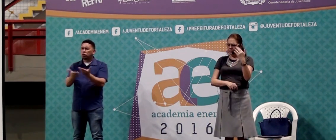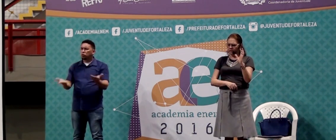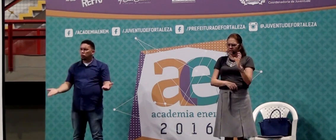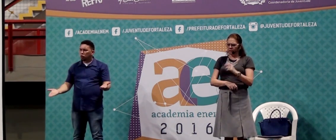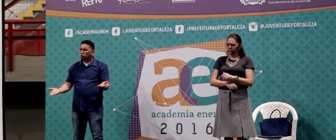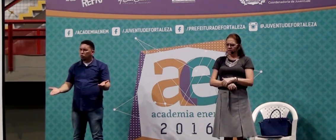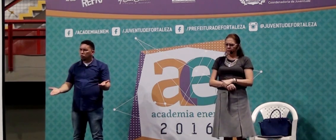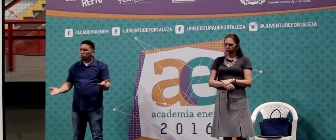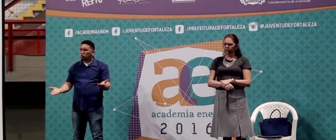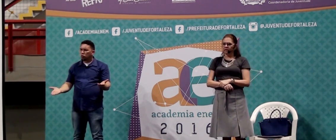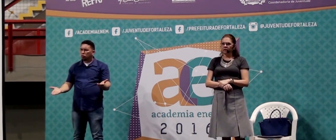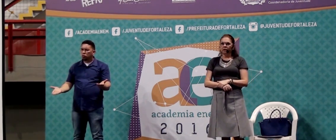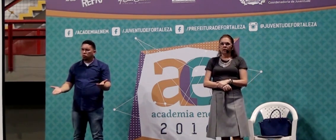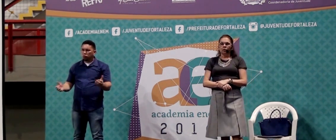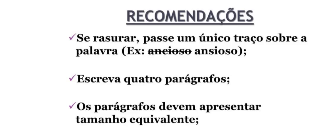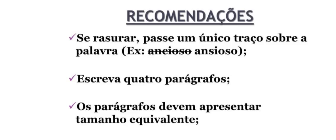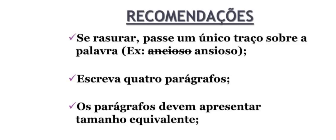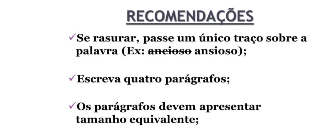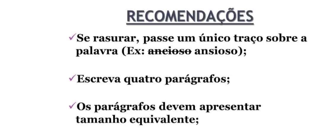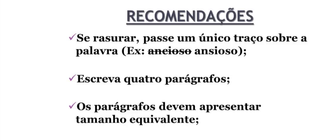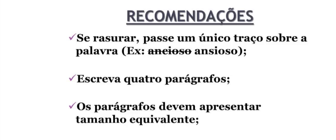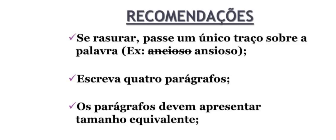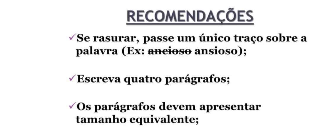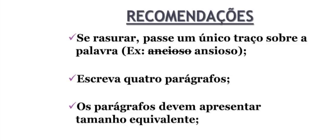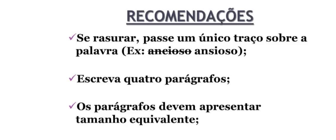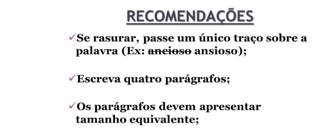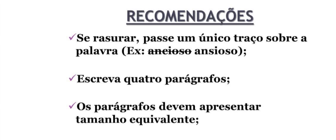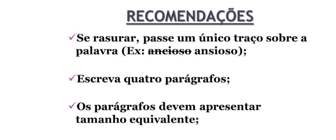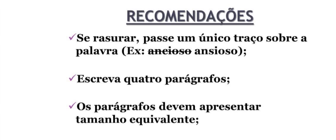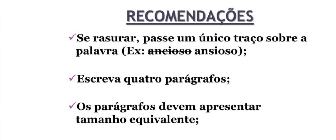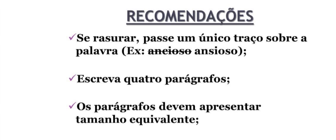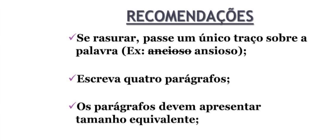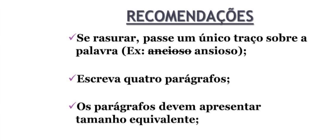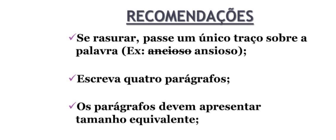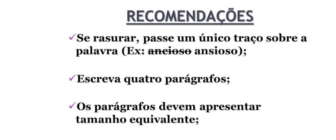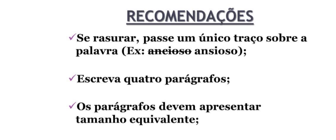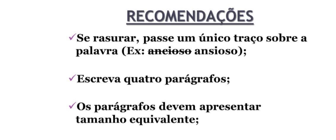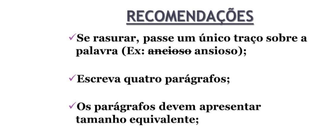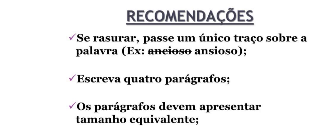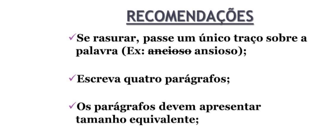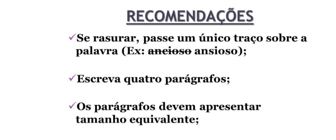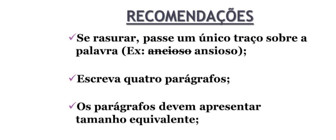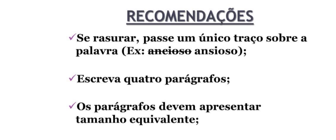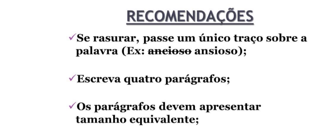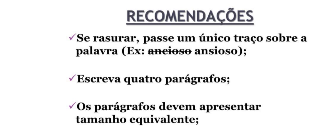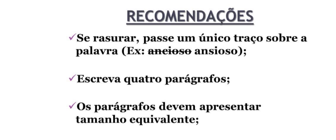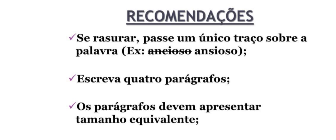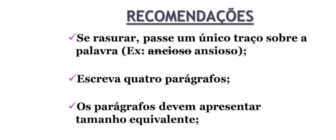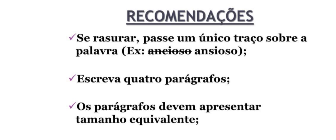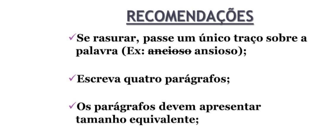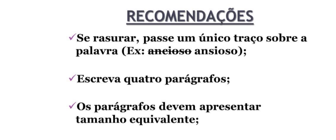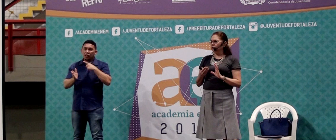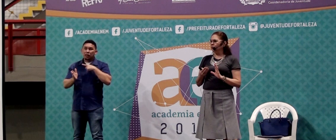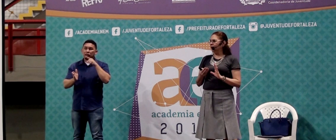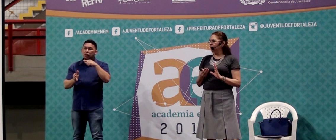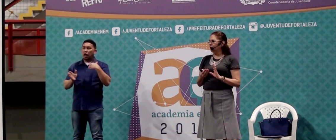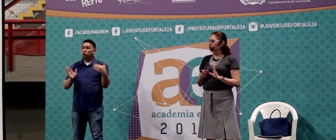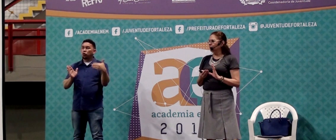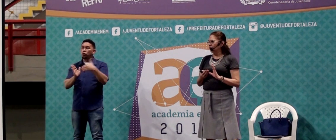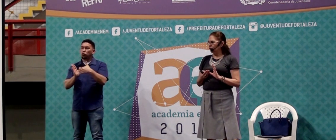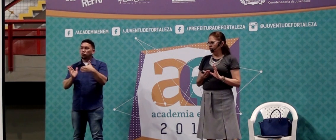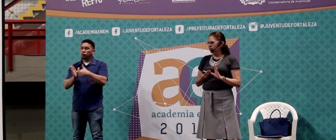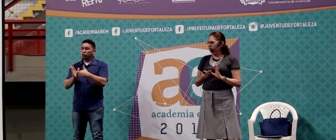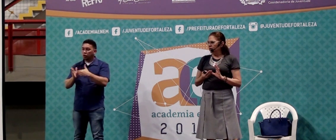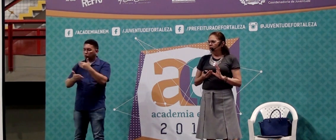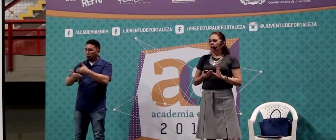E depois as outras provas. Use a folha de rascunho. A folha de rascunho se encontra no final do caderno